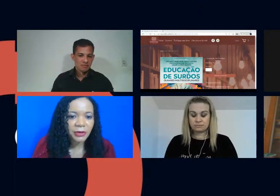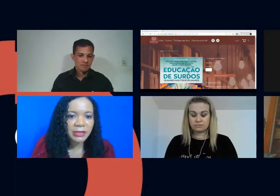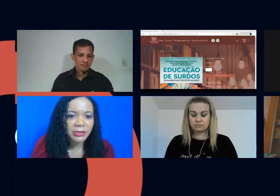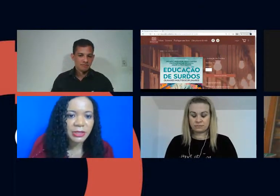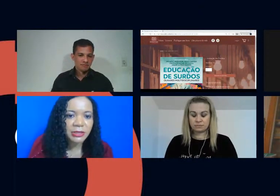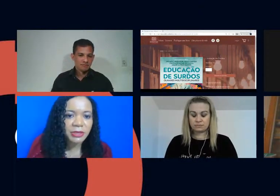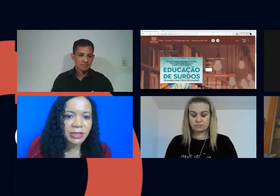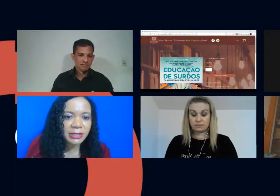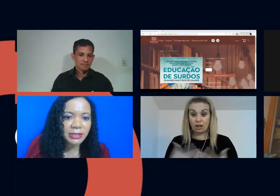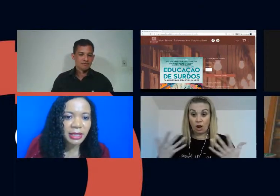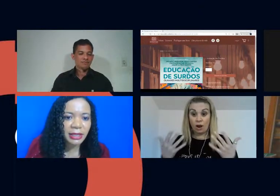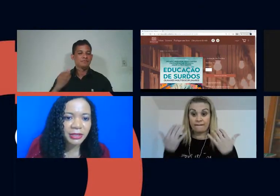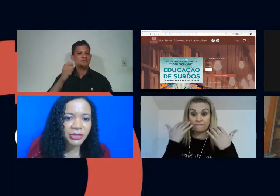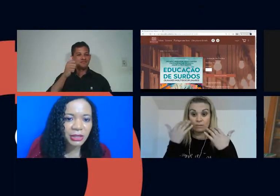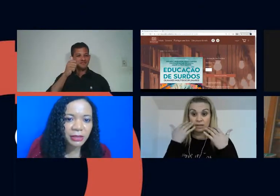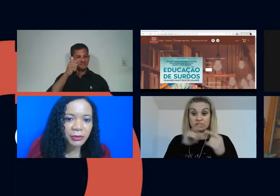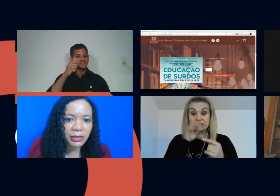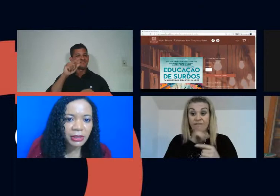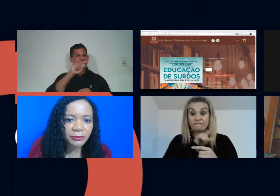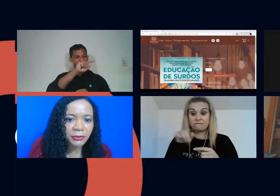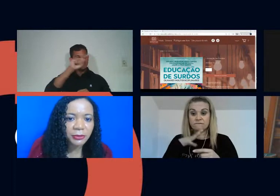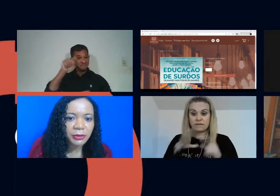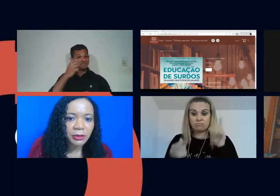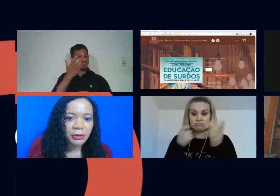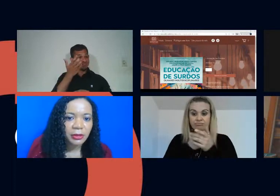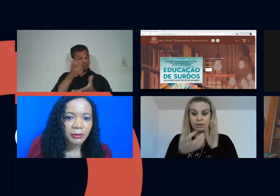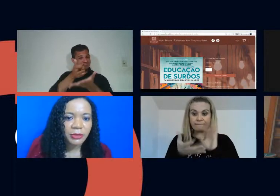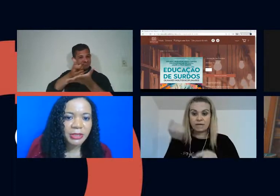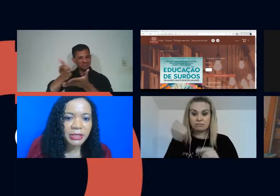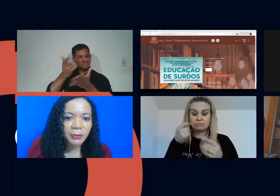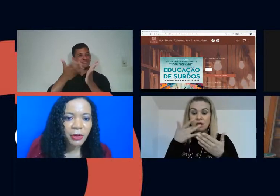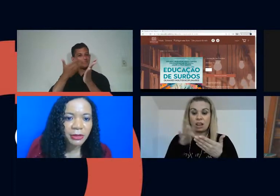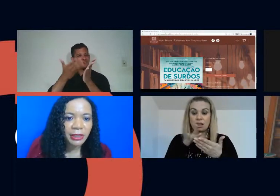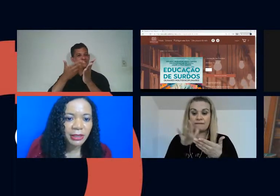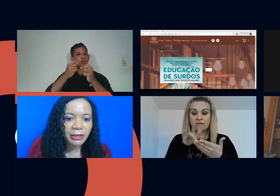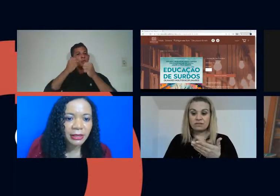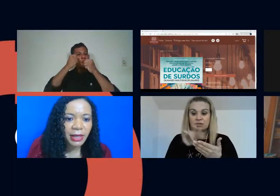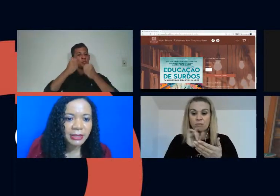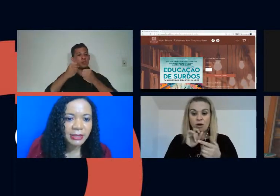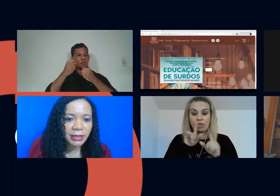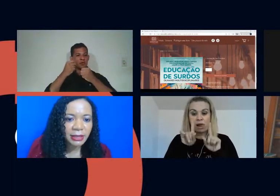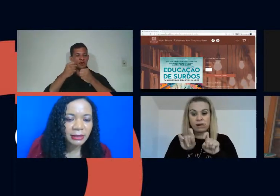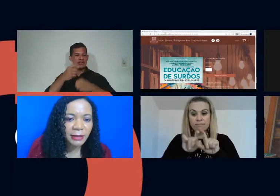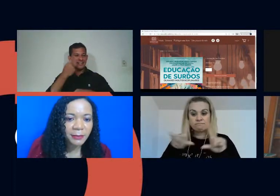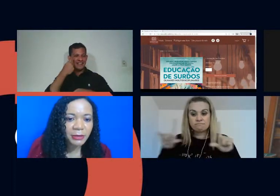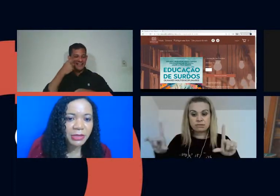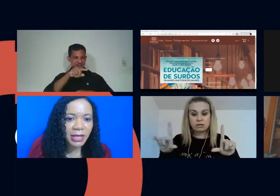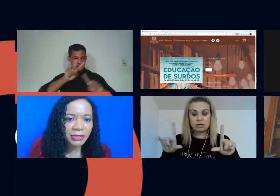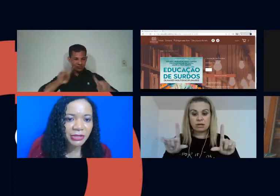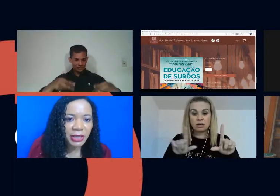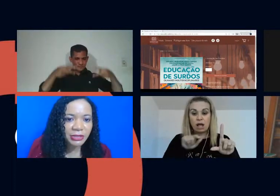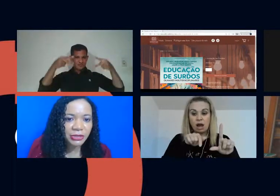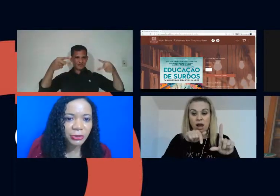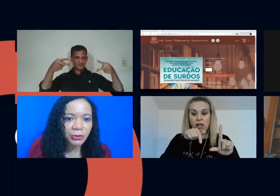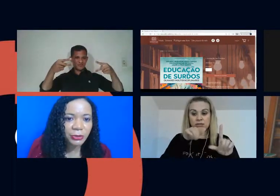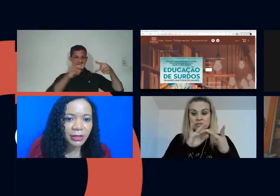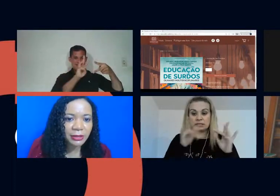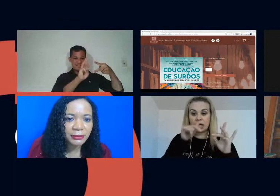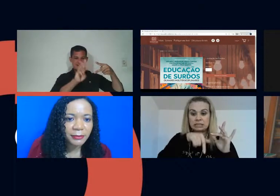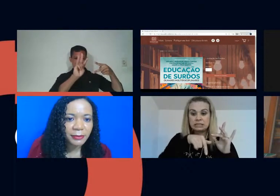tá dando as informações. Se vocês quiserem adquirir, vocês podem entrar pelo site